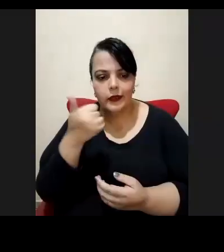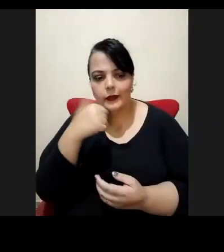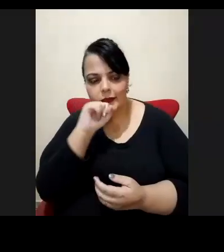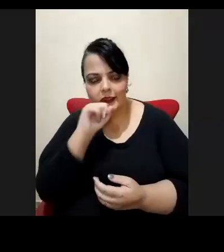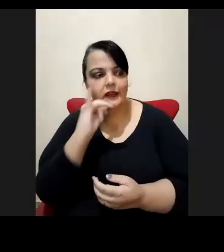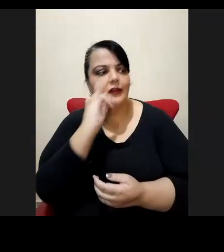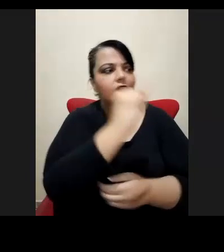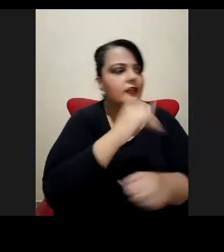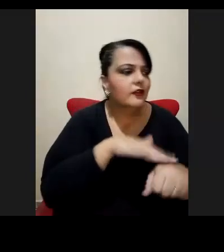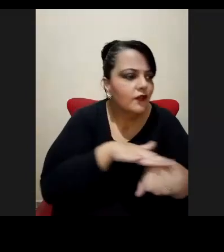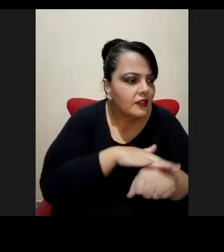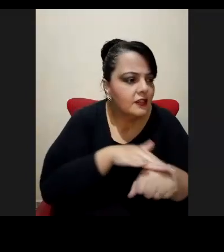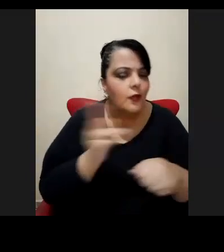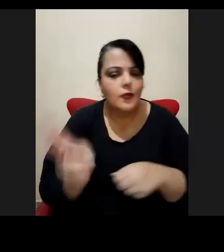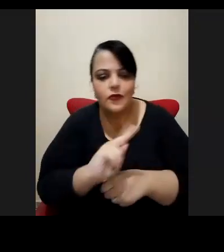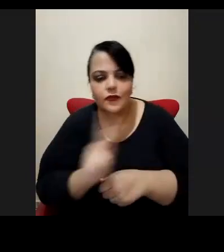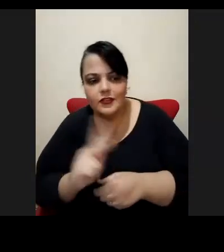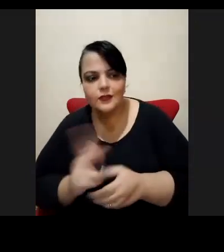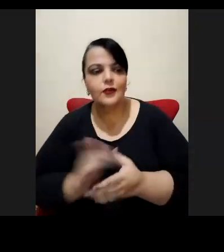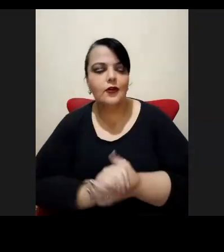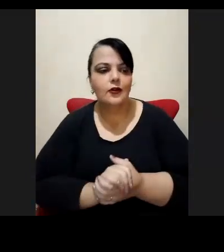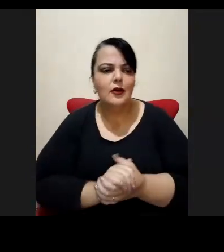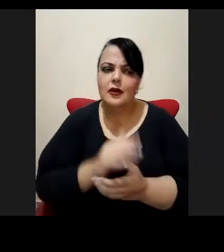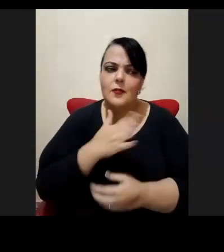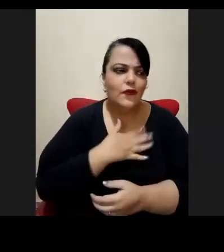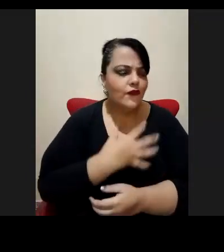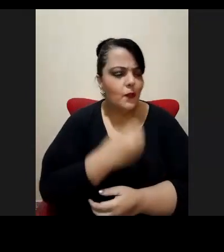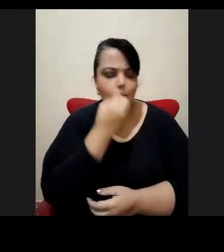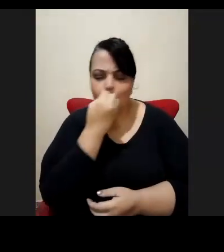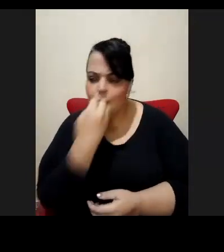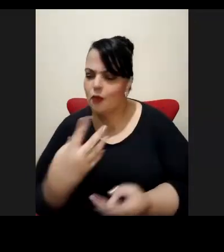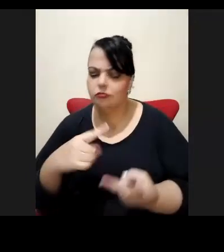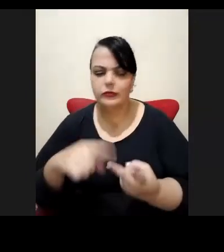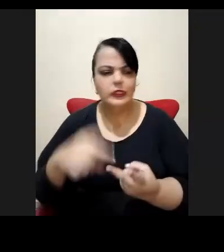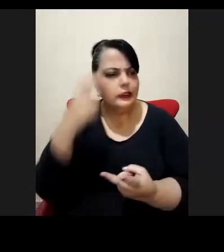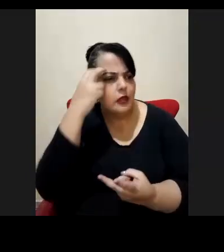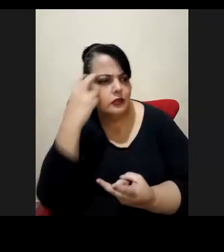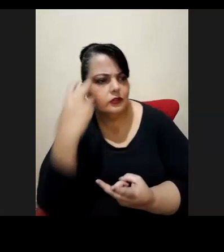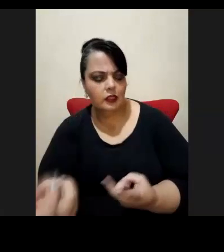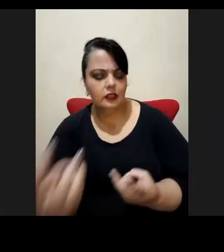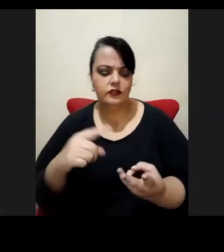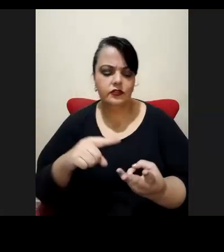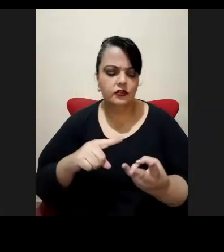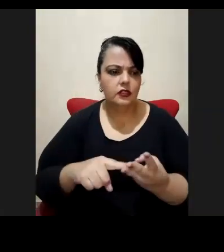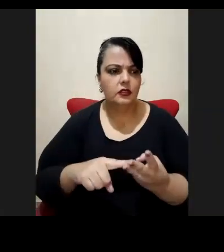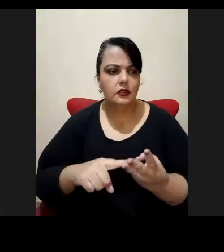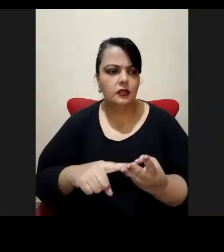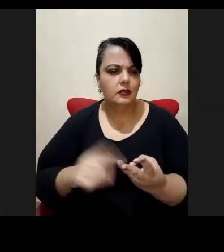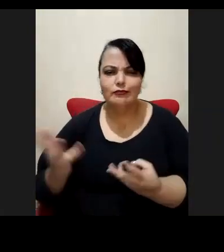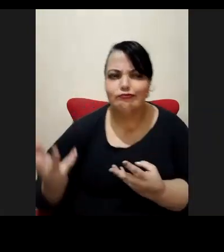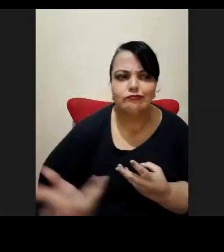o professor da graduação, dizer, olha, mas meu filho é tão bom, ele é tão inteligente, ele é tão um garoto tão incrível,